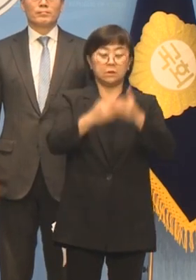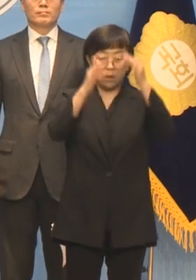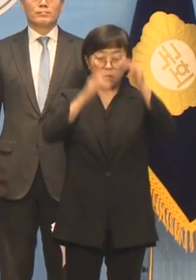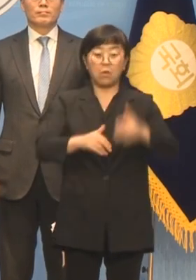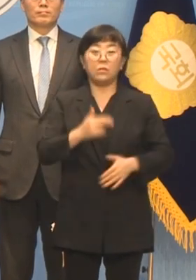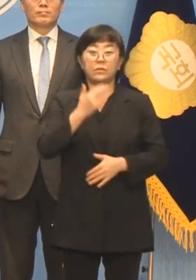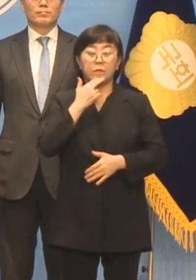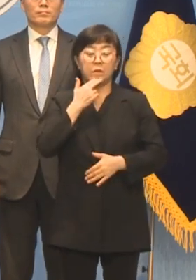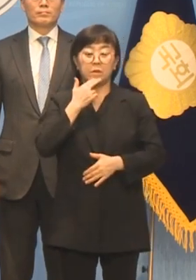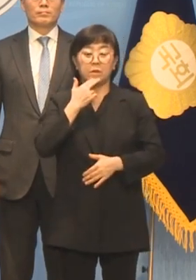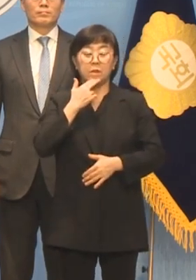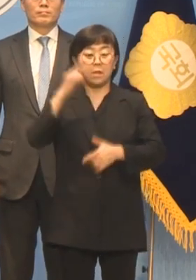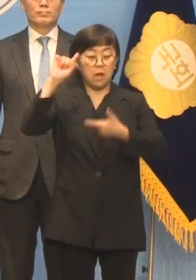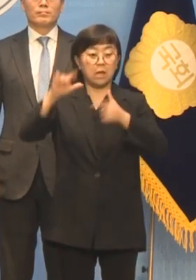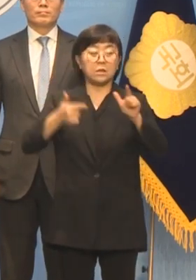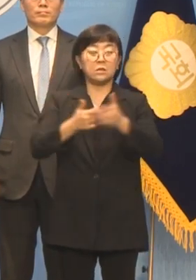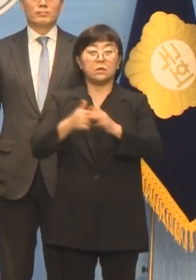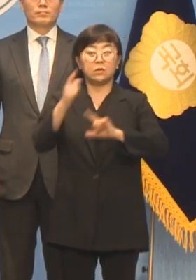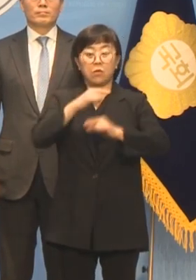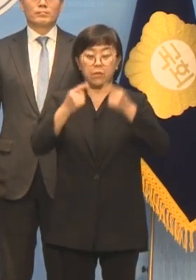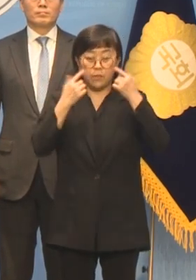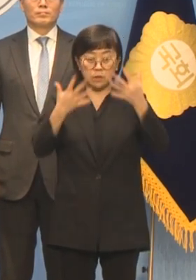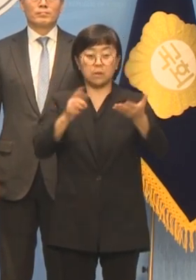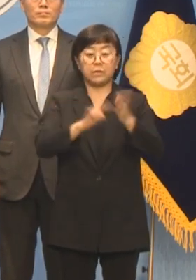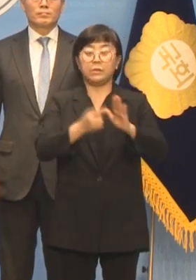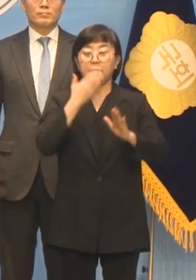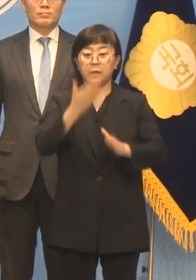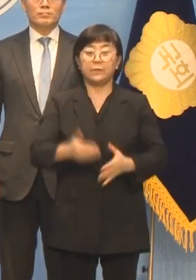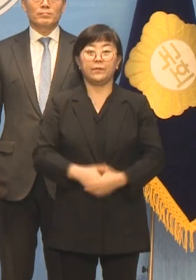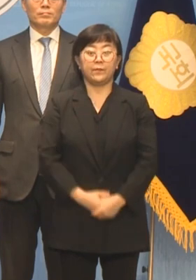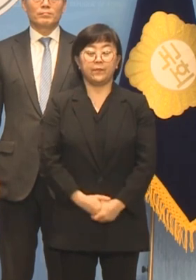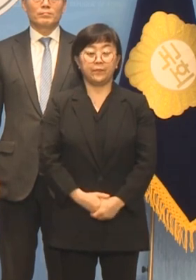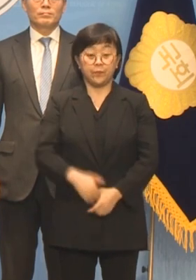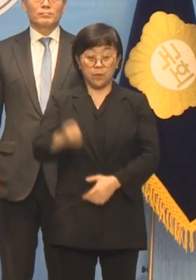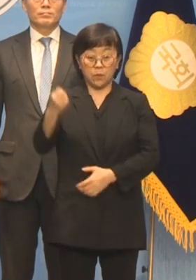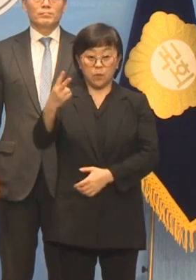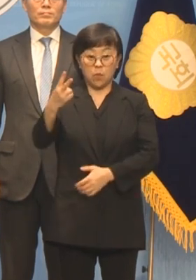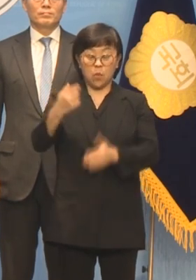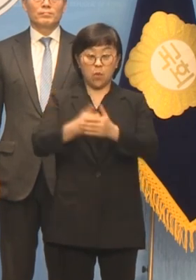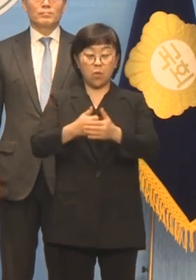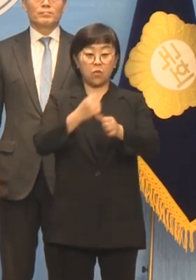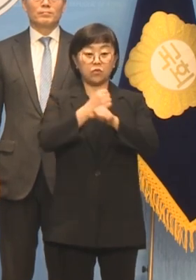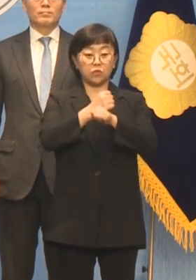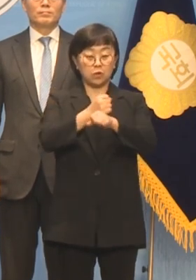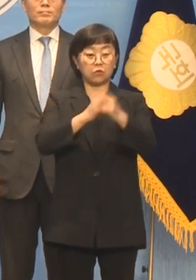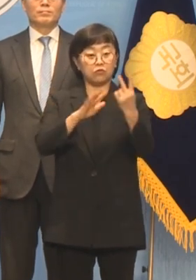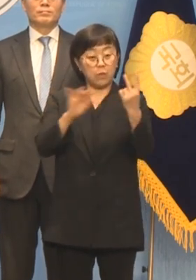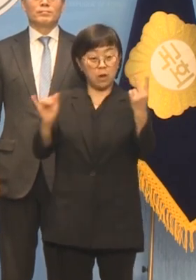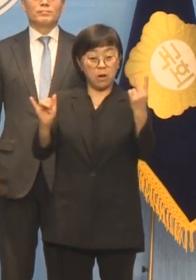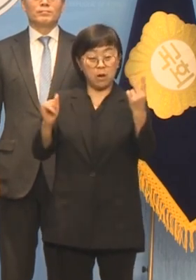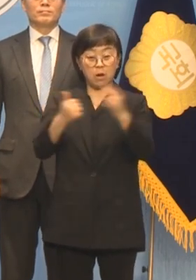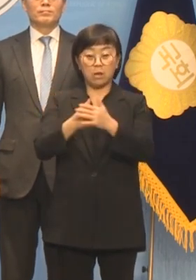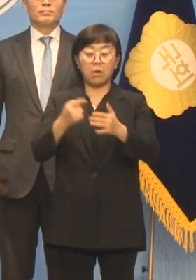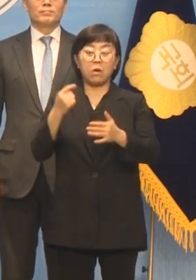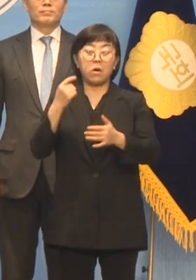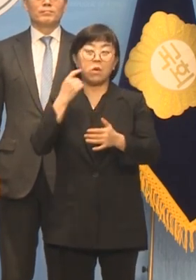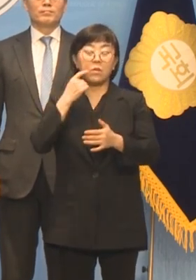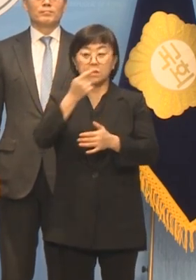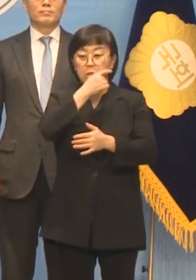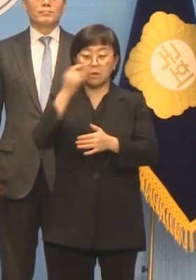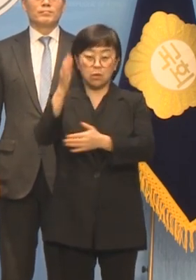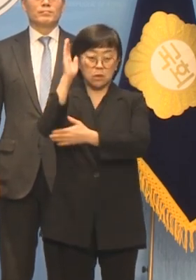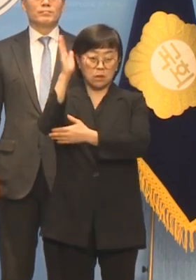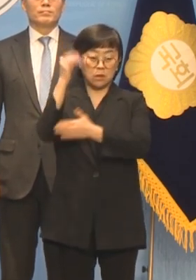점은 항소심에서 더욱 명백히 밝혀질 것이다. 또한 구속된 2명의 위증교사 사건도